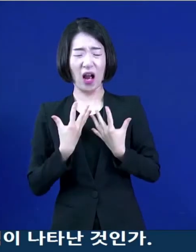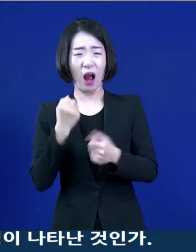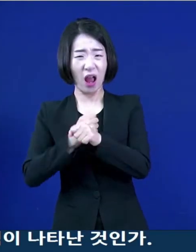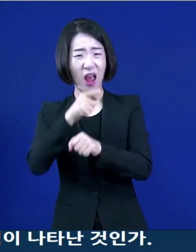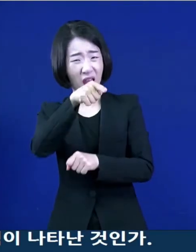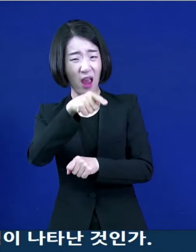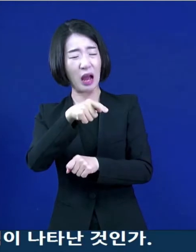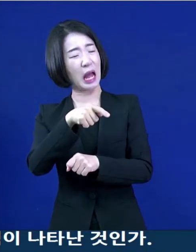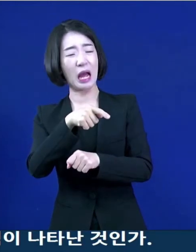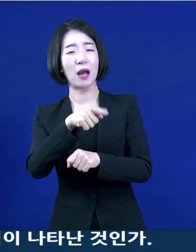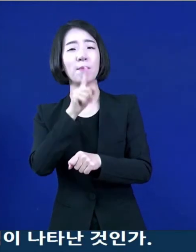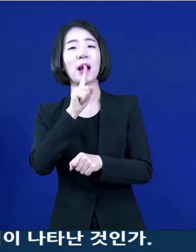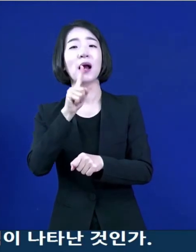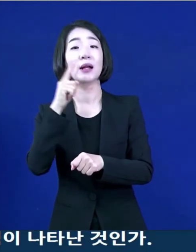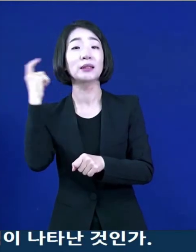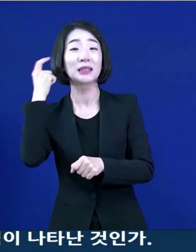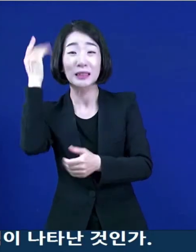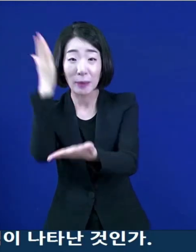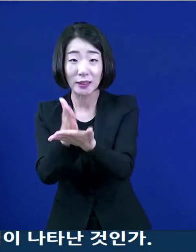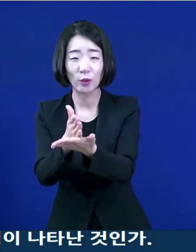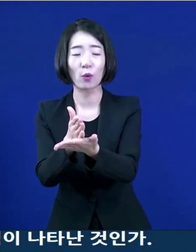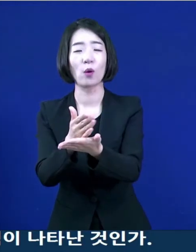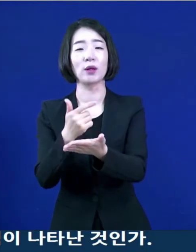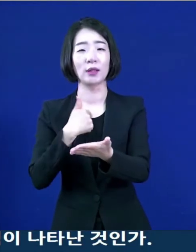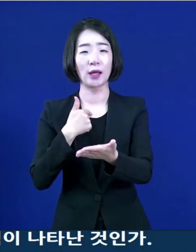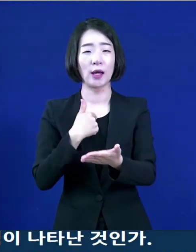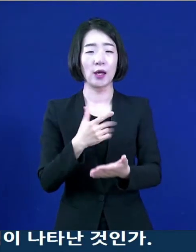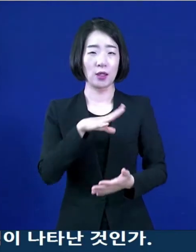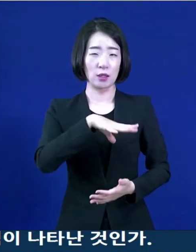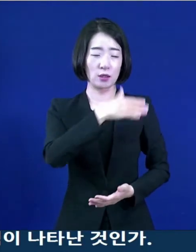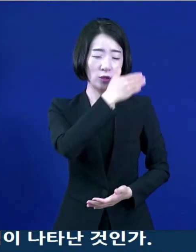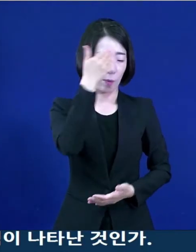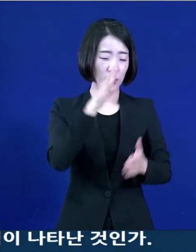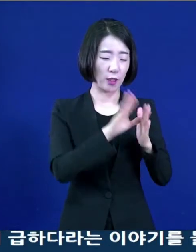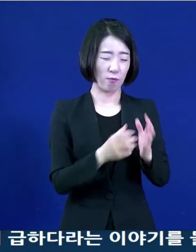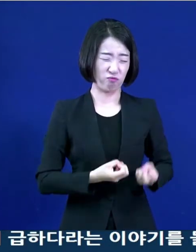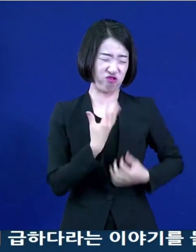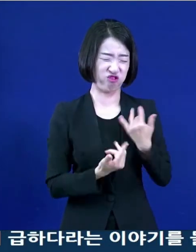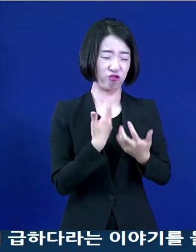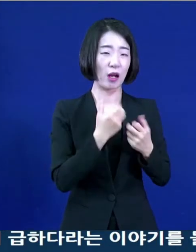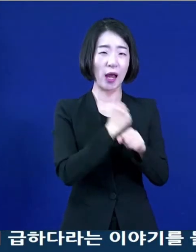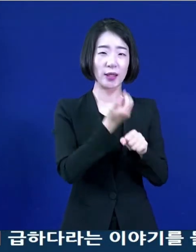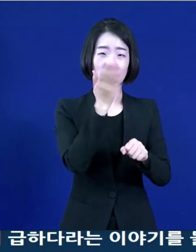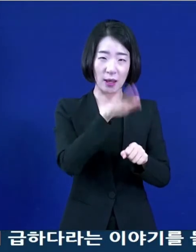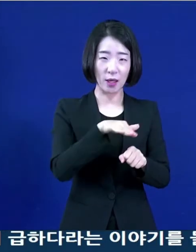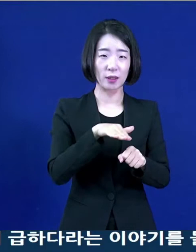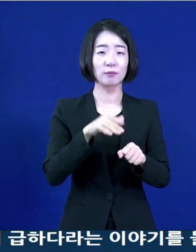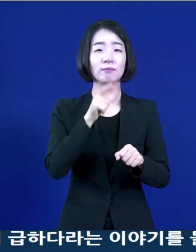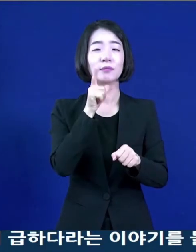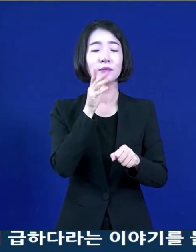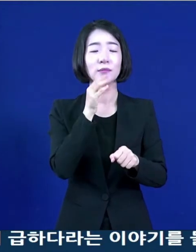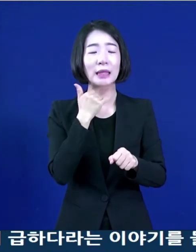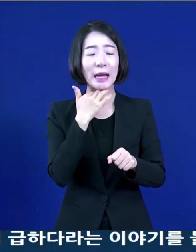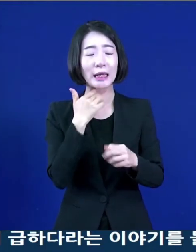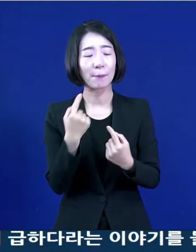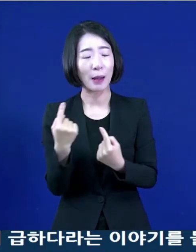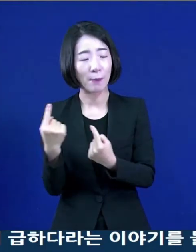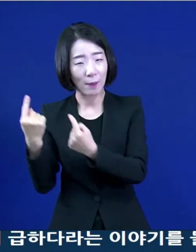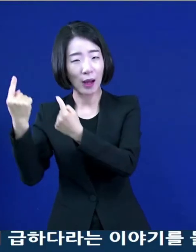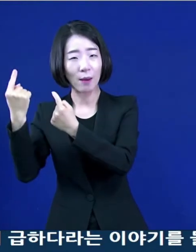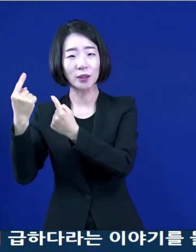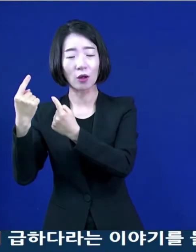나이가 들면서 성숙해지면서 그런 이 자제하지 못하는 부분들이 자제할 수